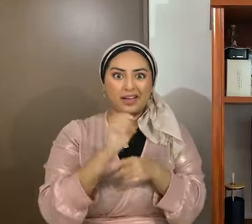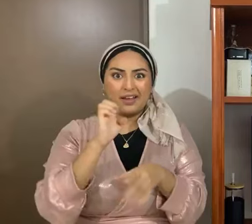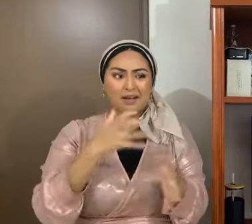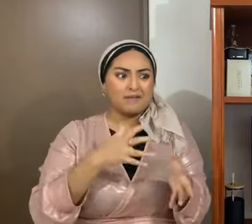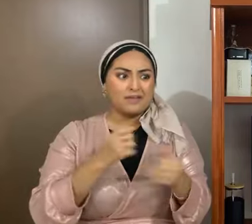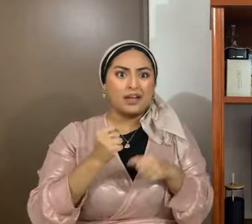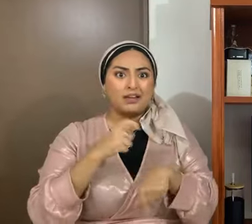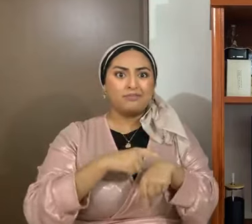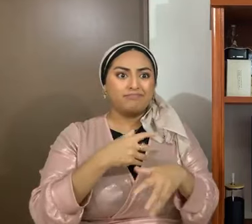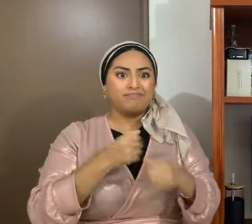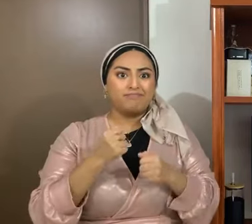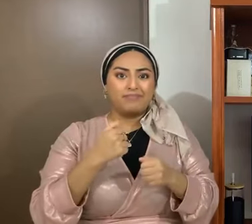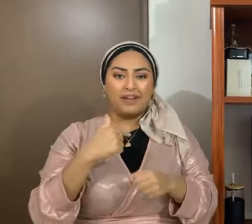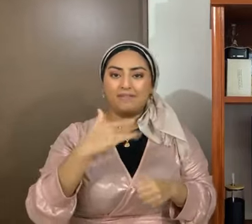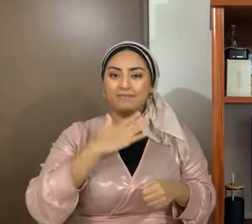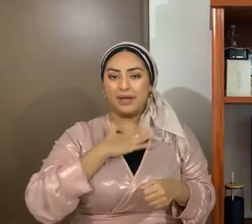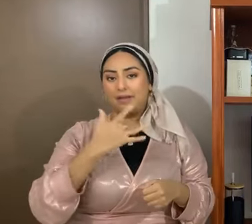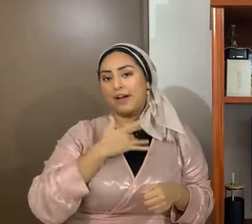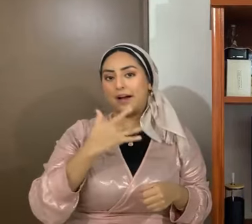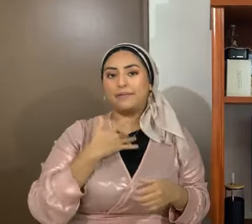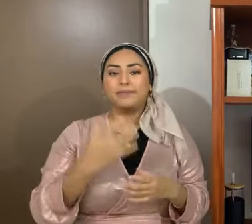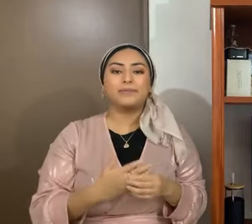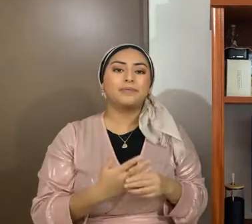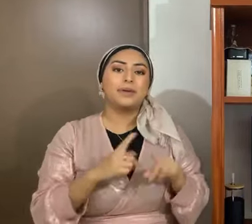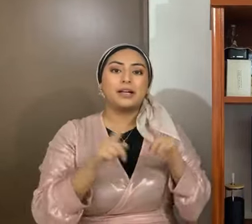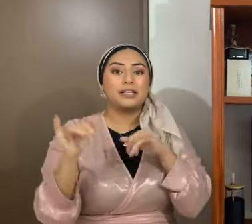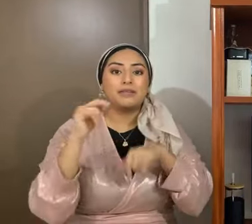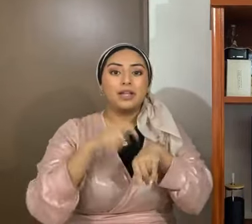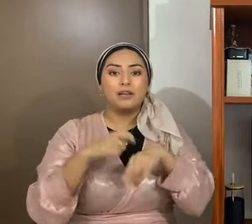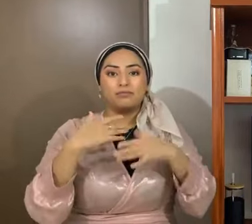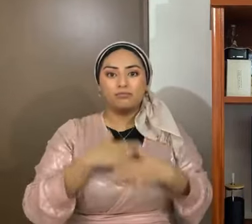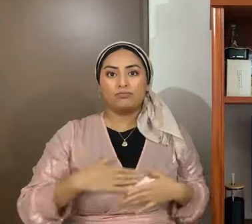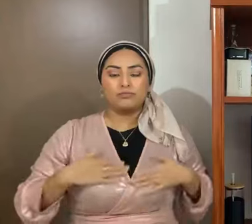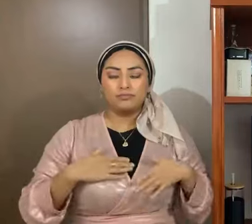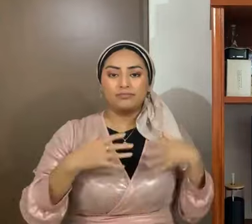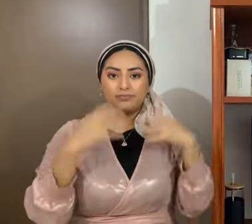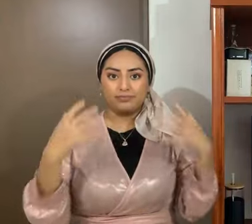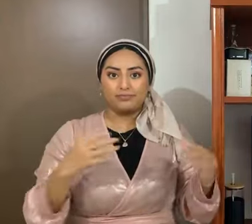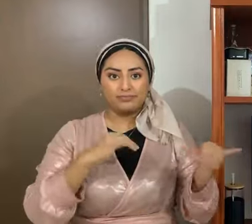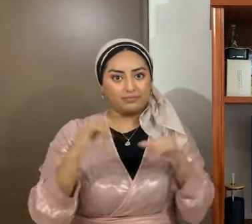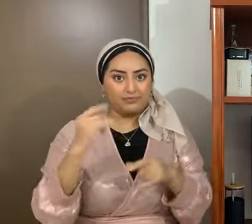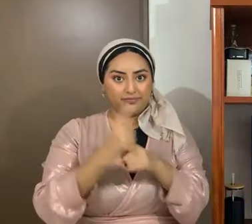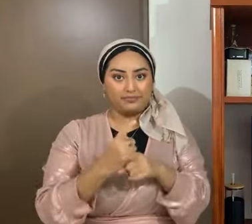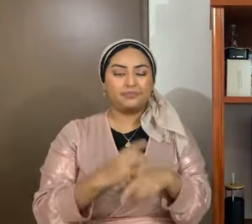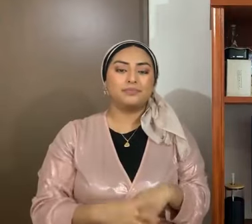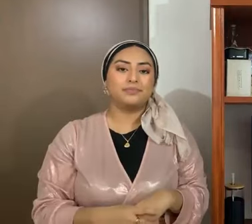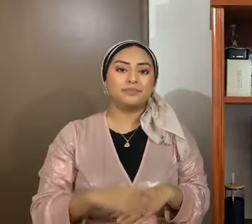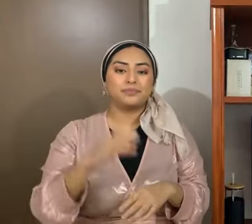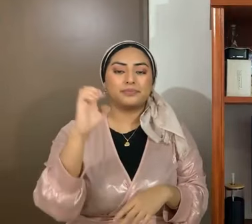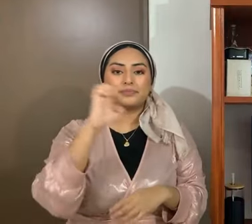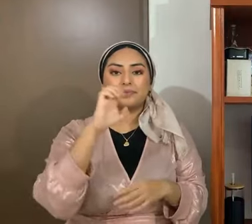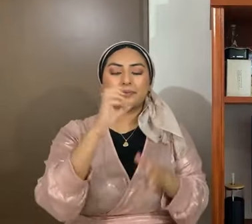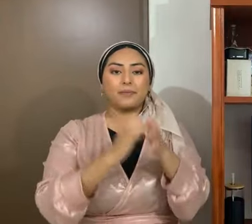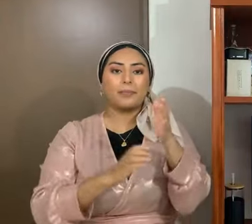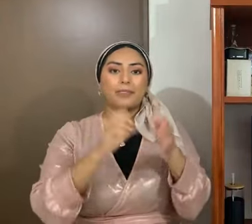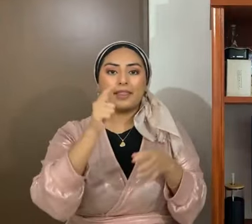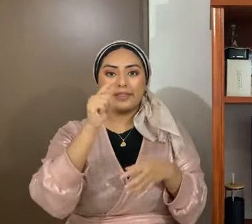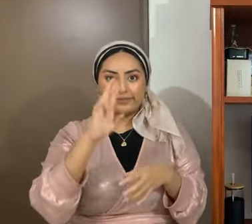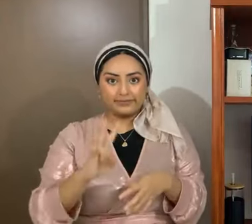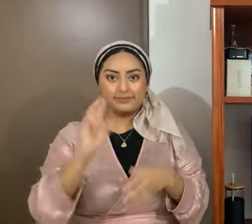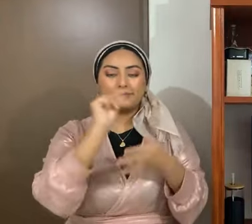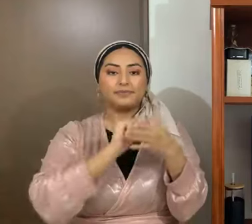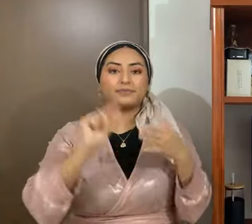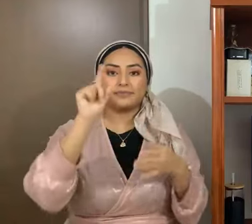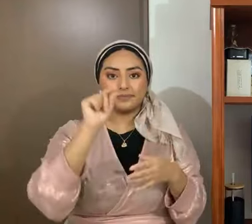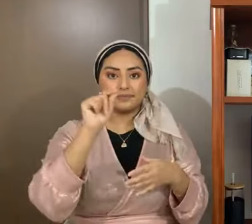se me ha ido el tiempo muy rápido, muy rápido, pero al mismo tiempo lo hemos disfrutado muchísimo, ¿verdad? Vamos a Éxodo 27 en el verso